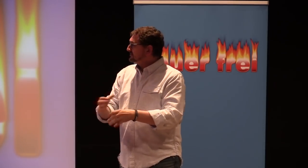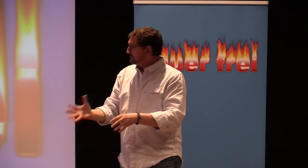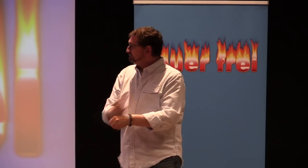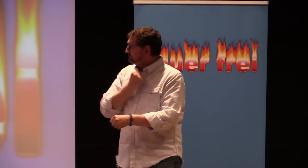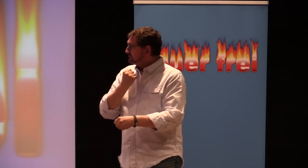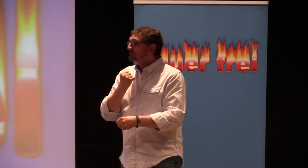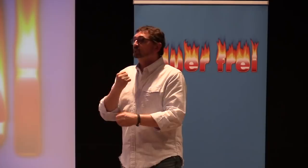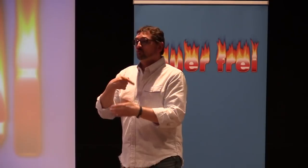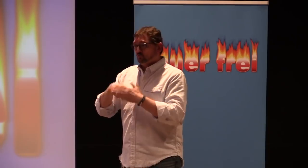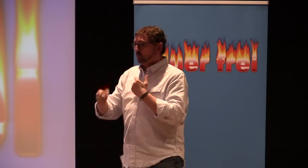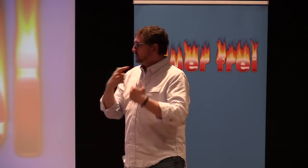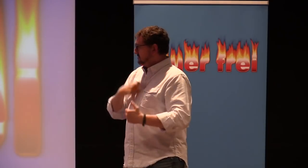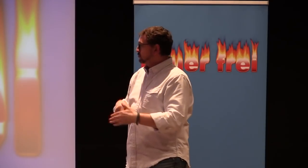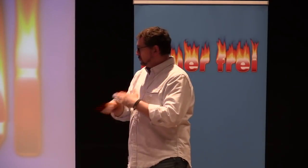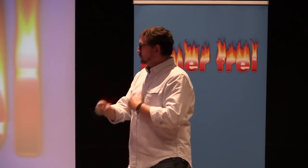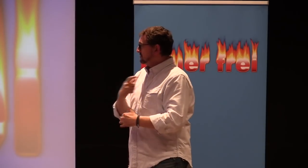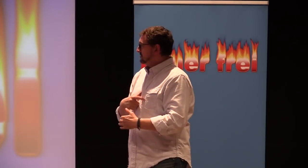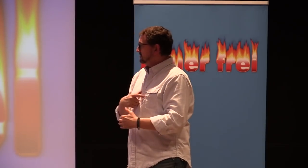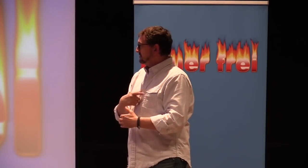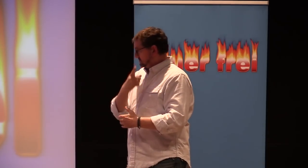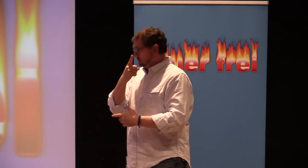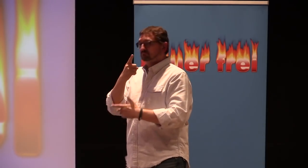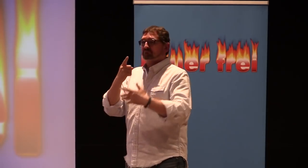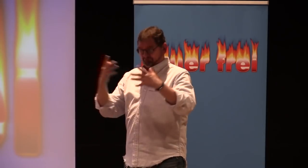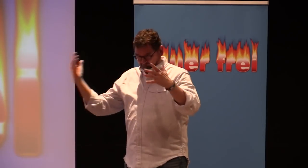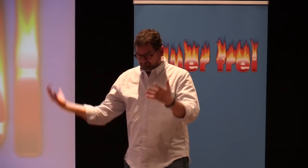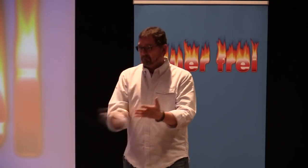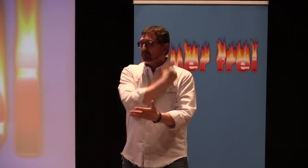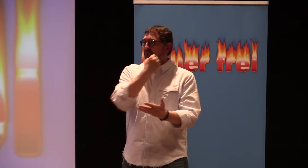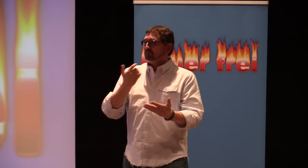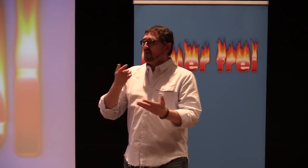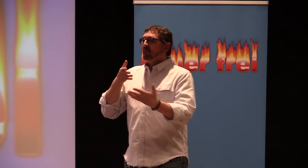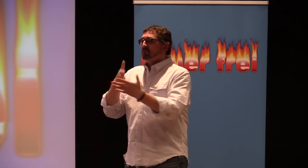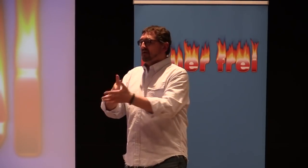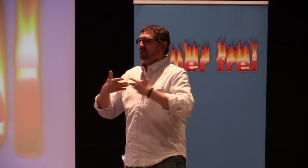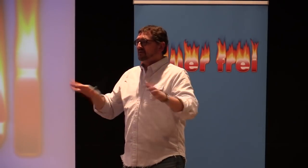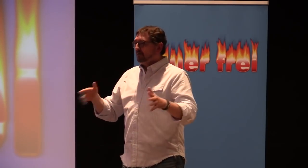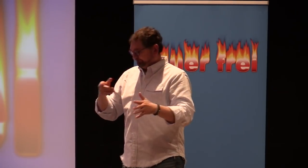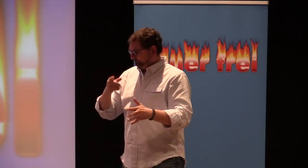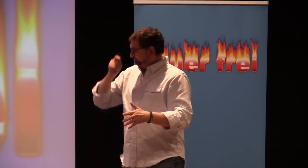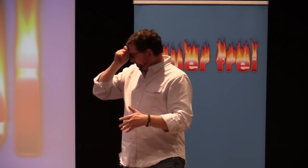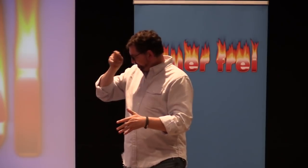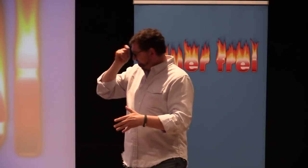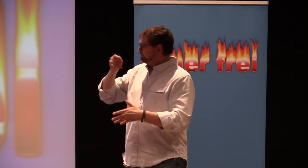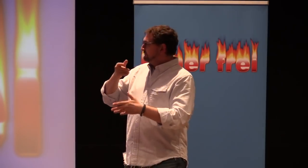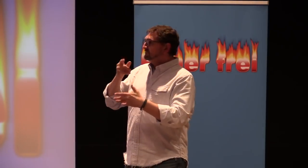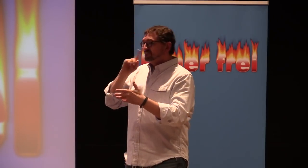Also zum Beispiel, ich glaube, es ist 2 oder 3 Jahre jetzt schon mehr, die Deutsche Telekom hat da einen Inklusionspreis bekommen, weil sie halt einfach barrierefrei